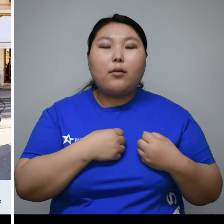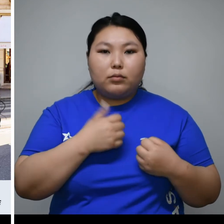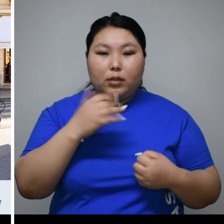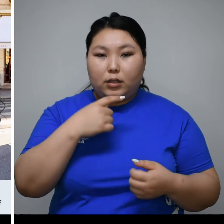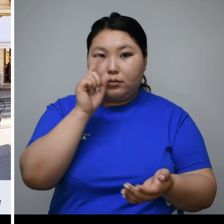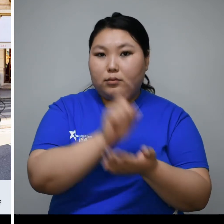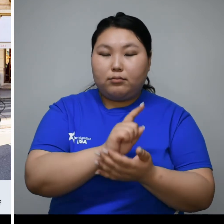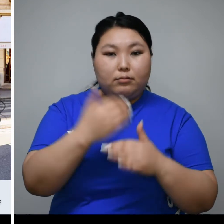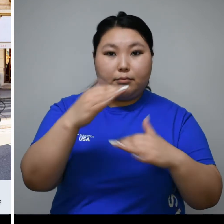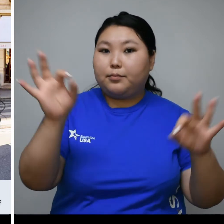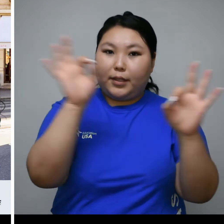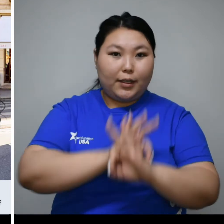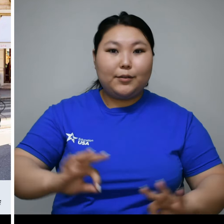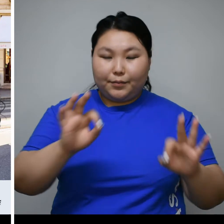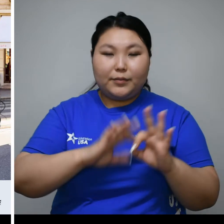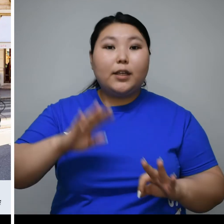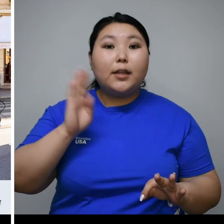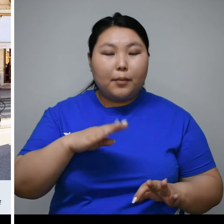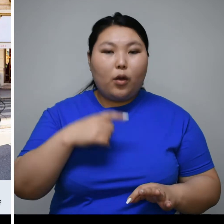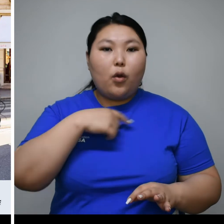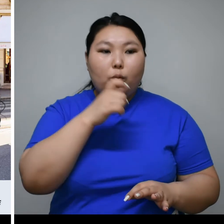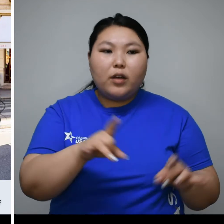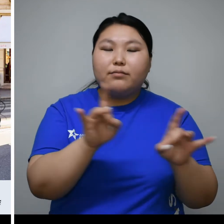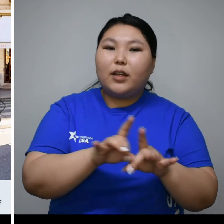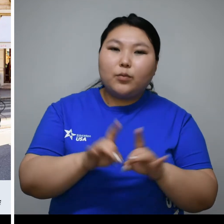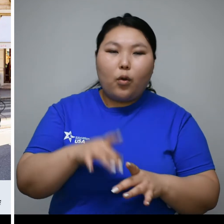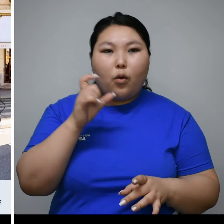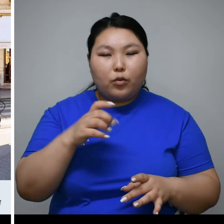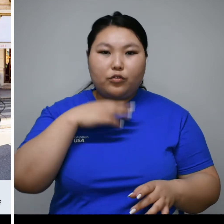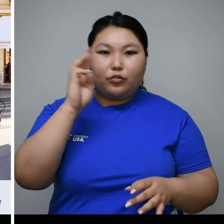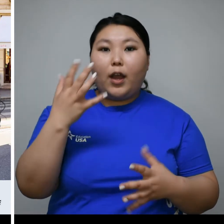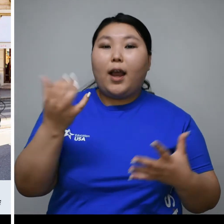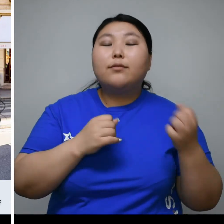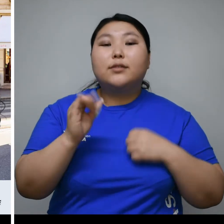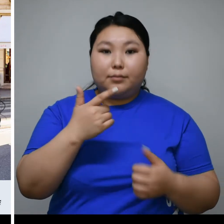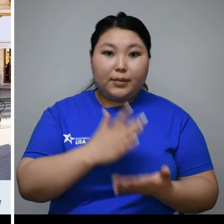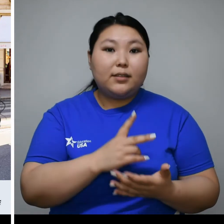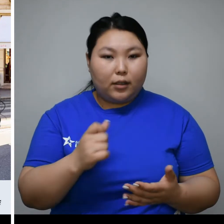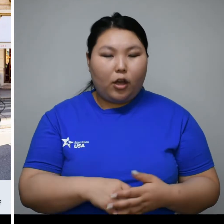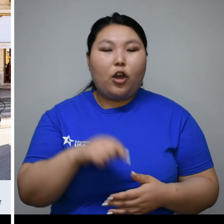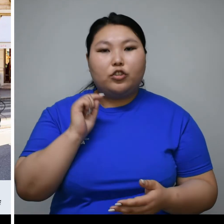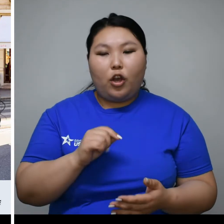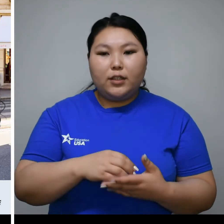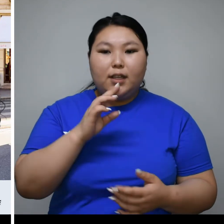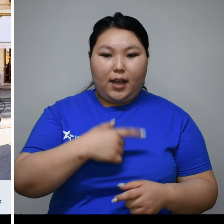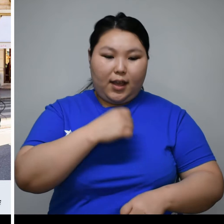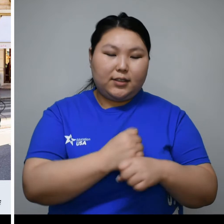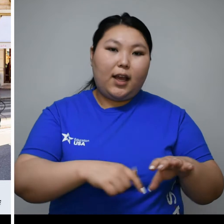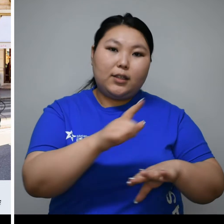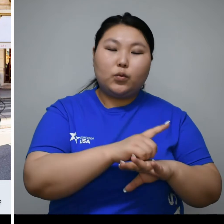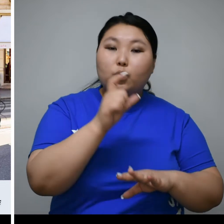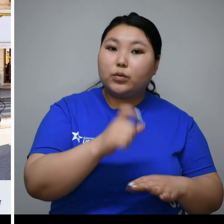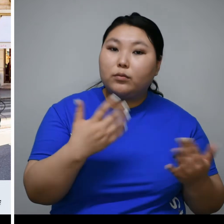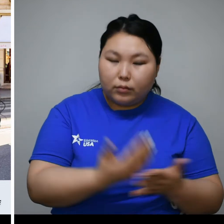гэж ямар нэгэн шаардлага тавиагүй байдаг. Тэгэхээр хүмүүс янз бүрийн хүнээс тодорхойлт авд юм байлээ. Одоо яг